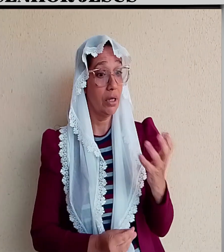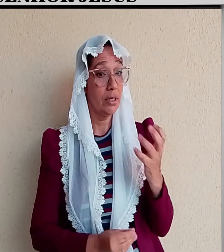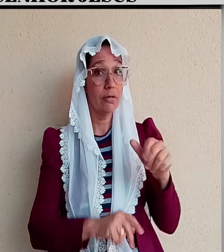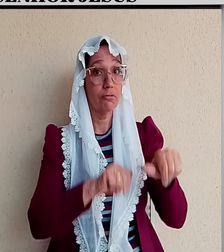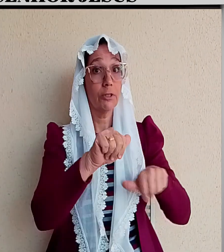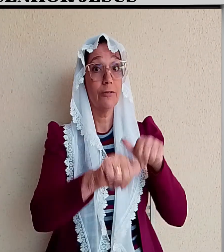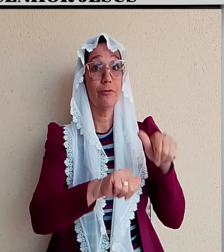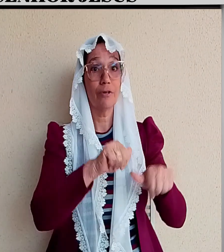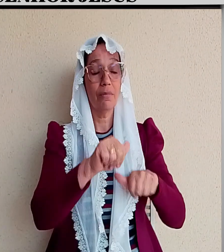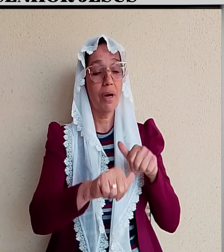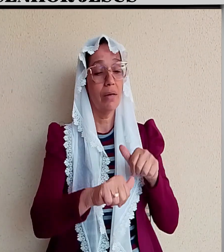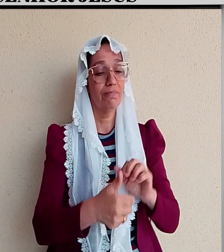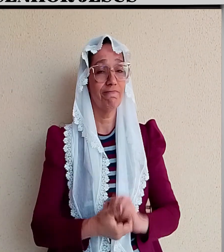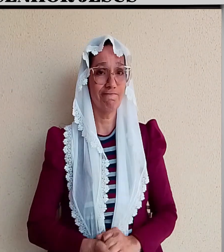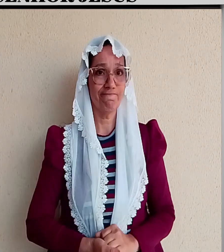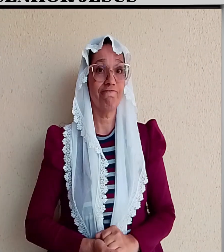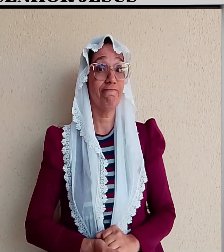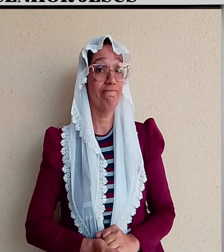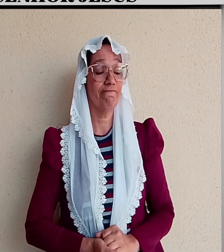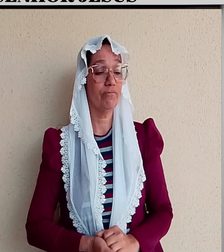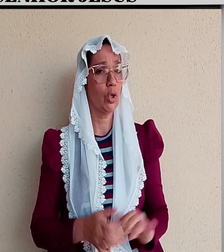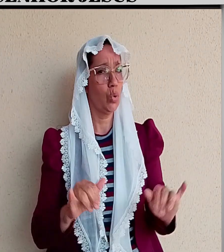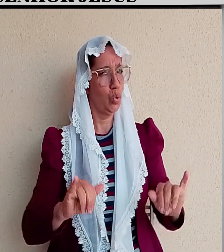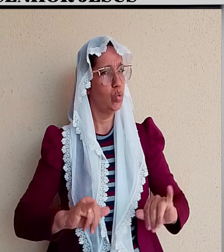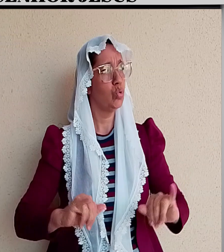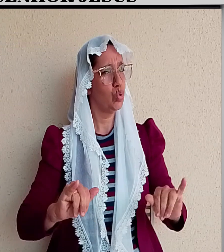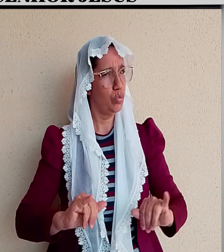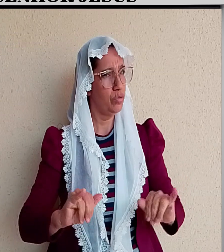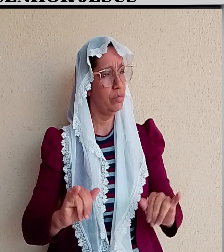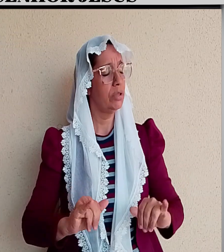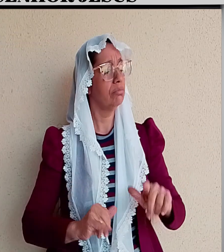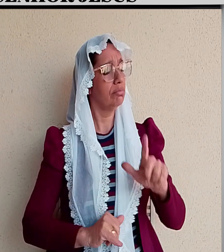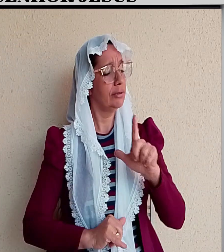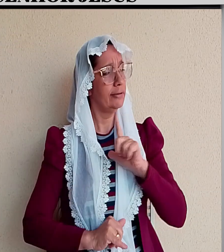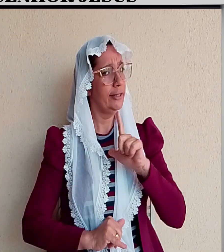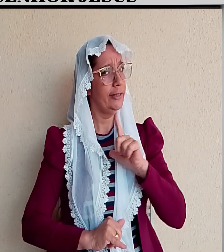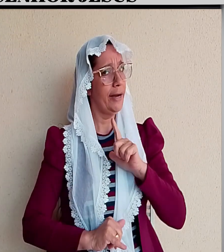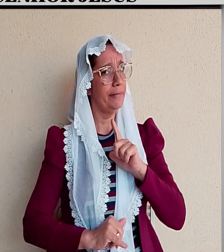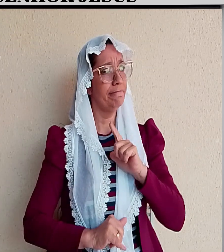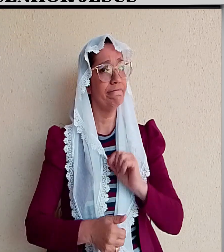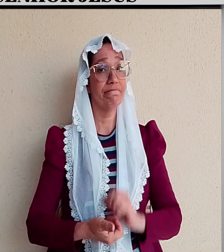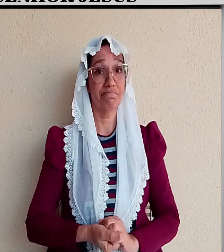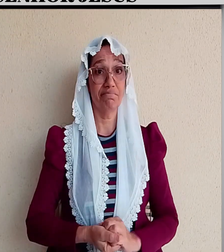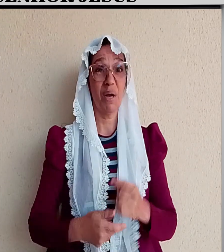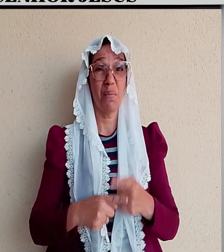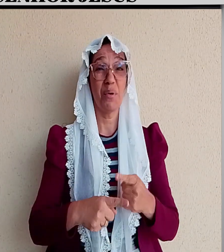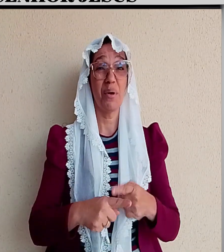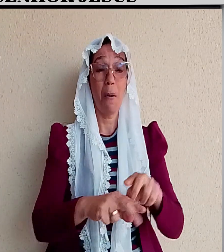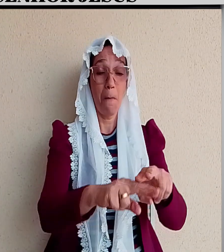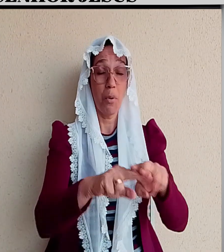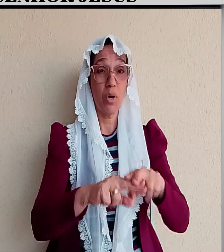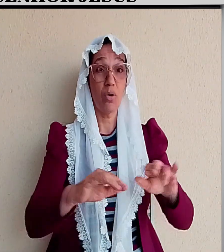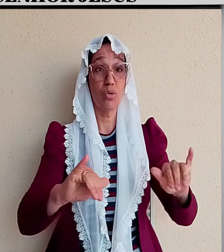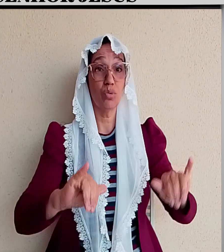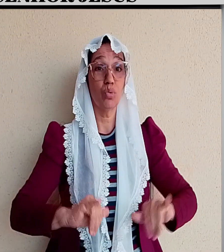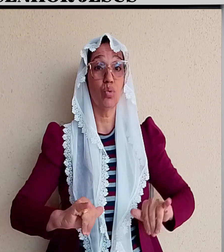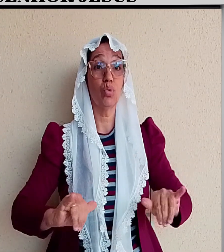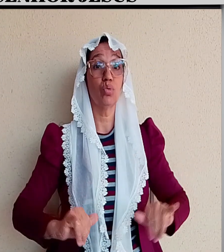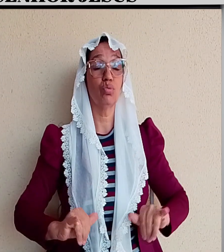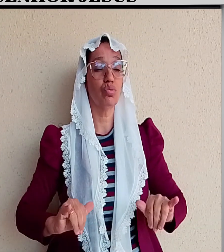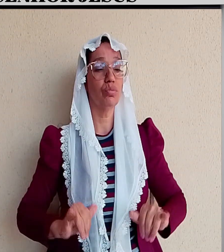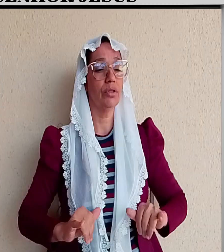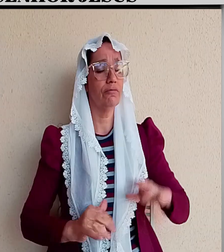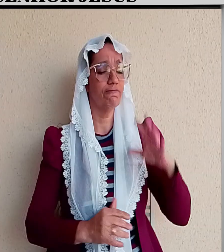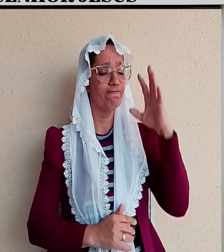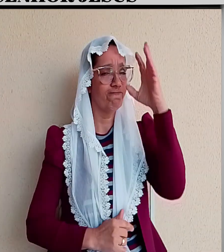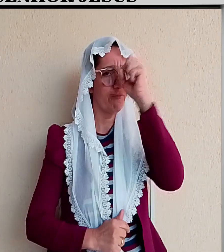está aberta, aleluia. Mas se você tiver que sofrer, que aprender na dor, no meio da dor, você vai aprender a ser, aleluia, o que tem